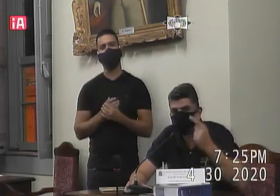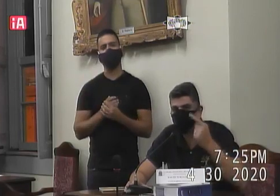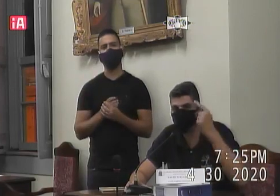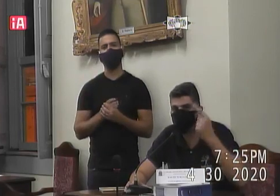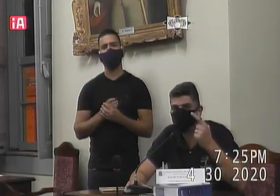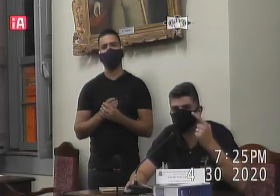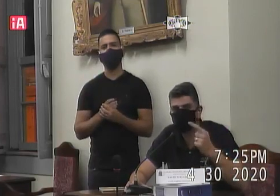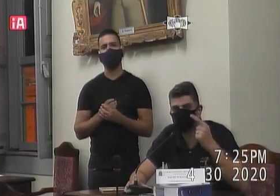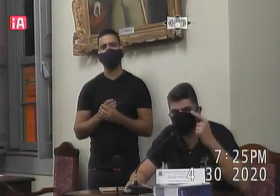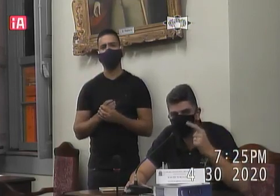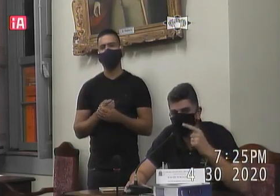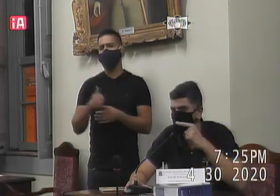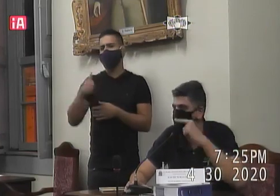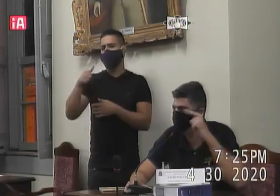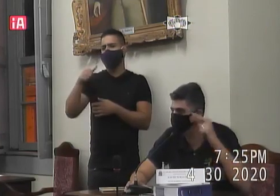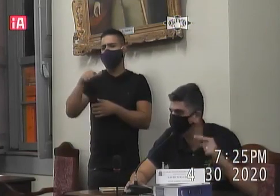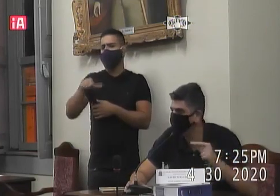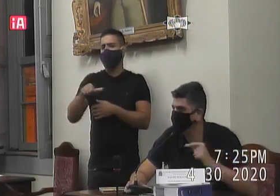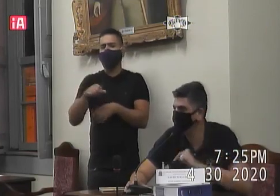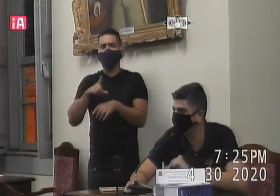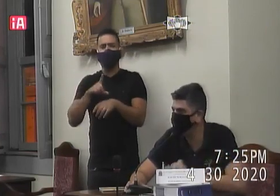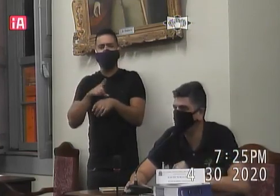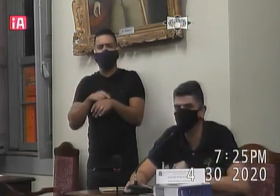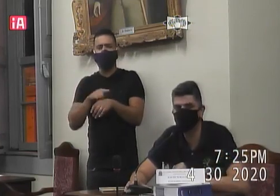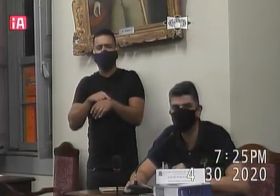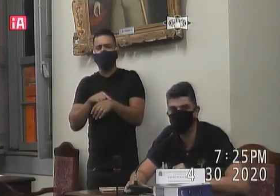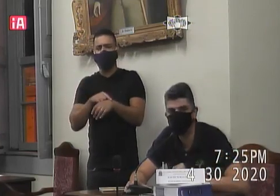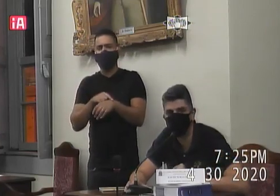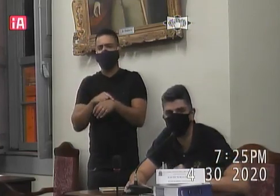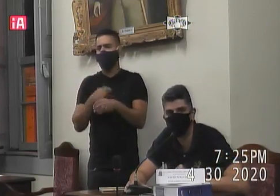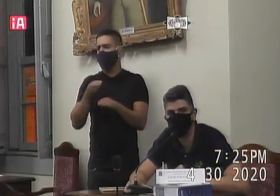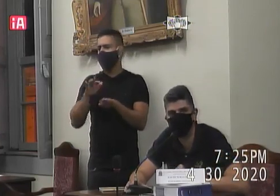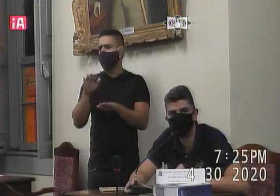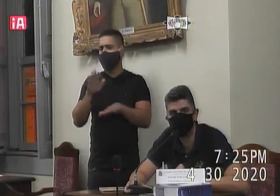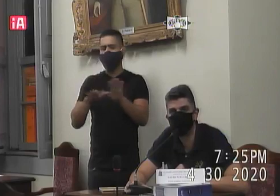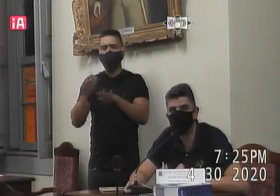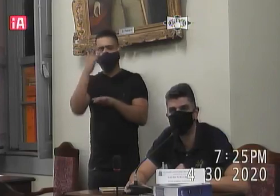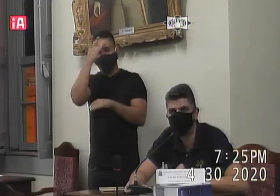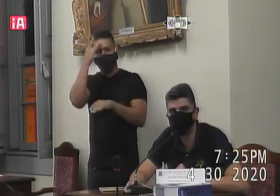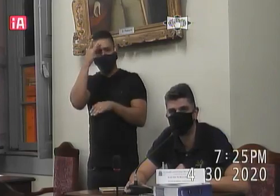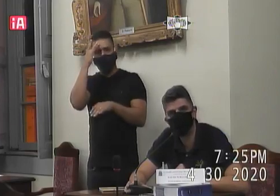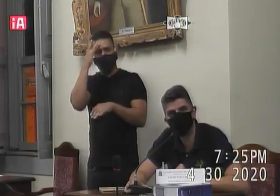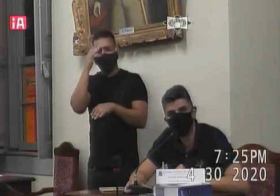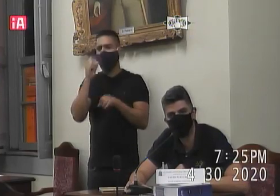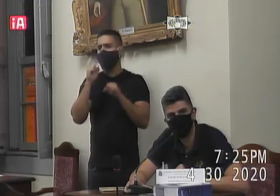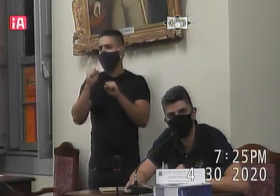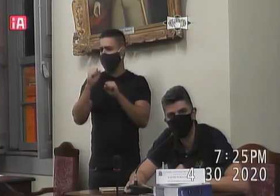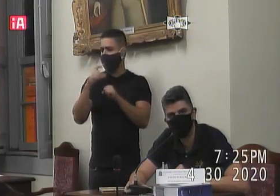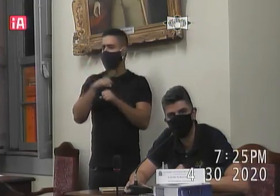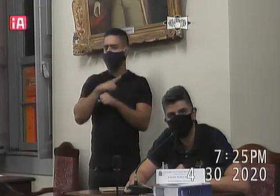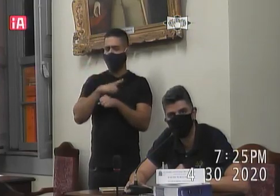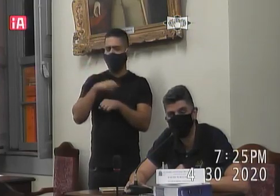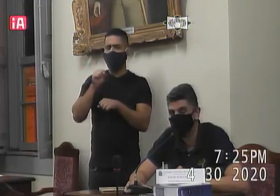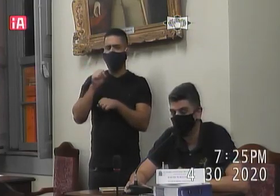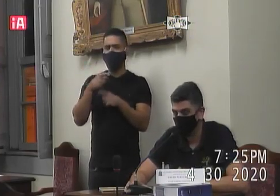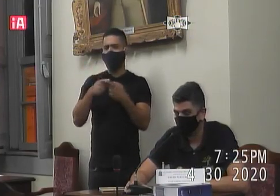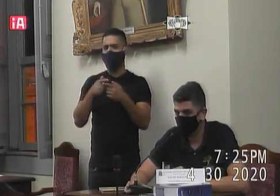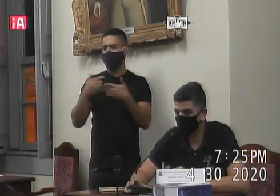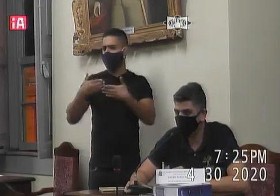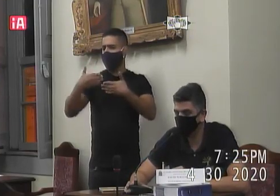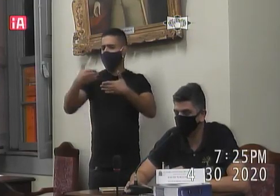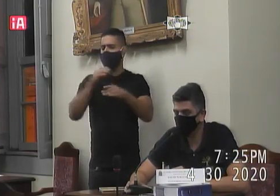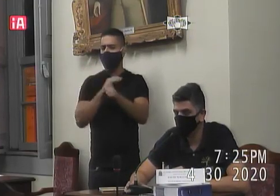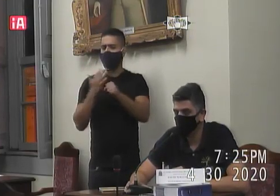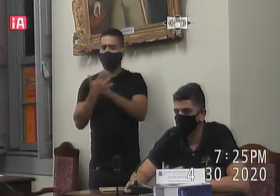Numa das piores situações que qualquer um de nós estamos sujeitos hoje em dia, com esse avanço.